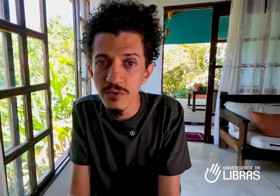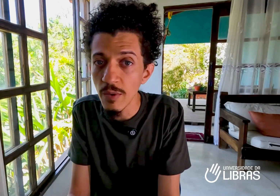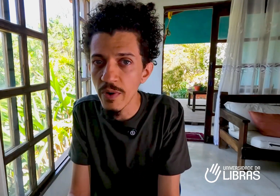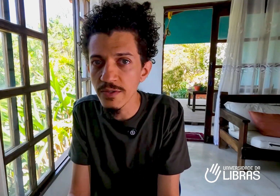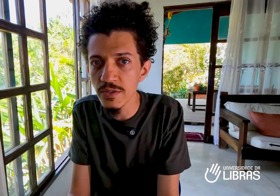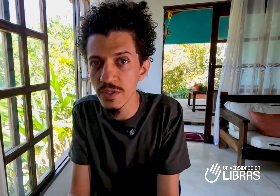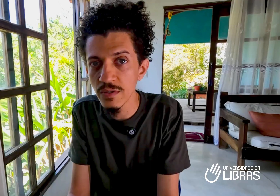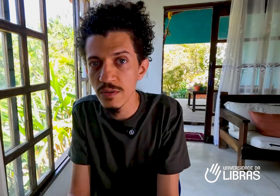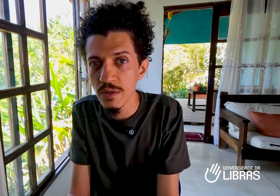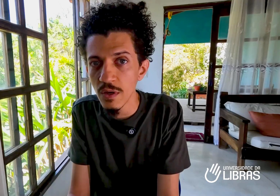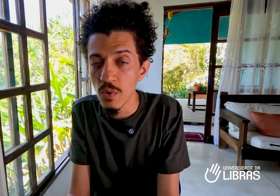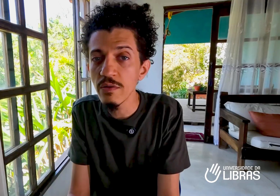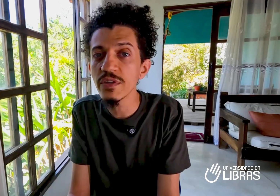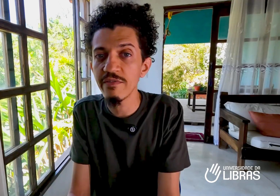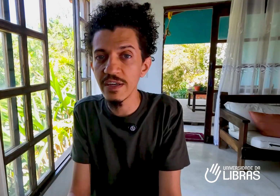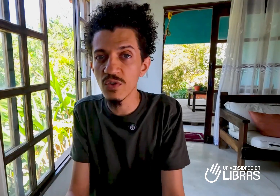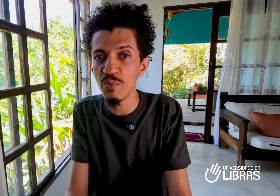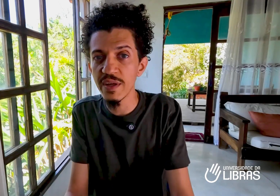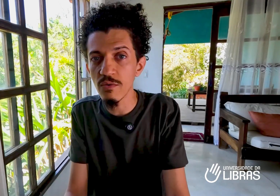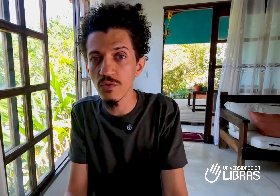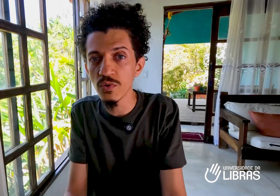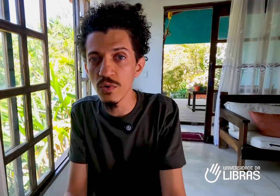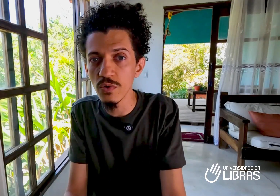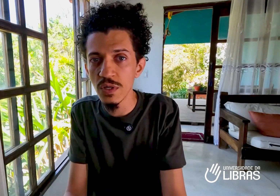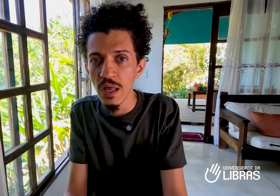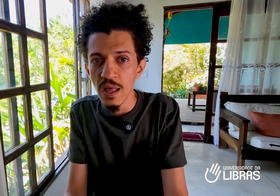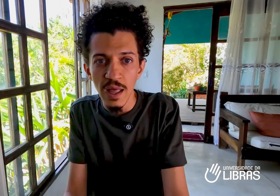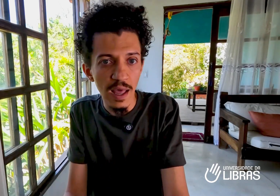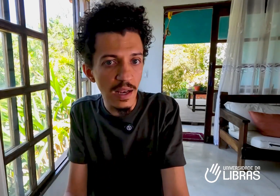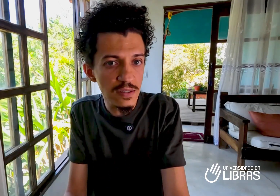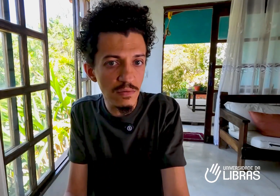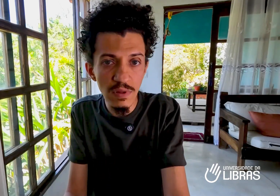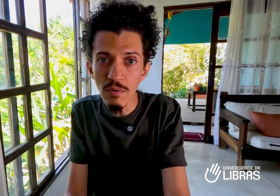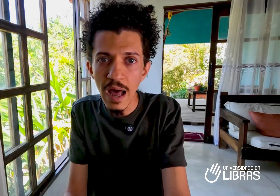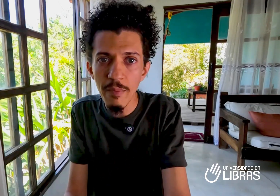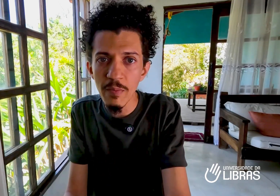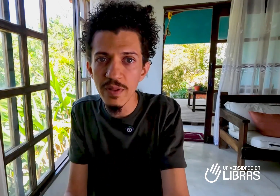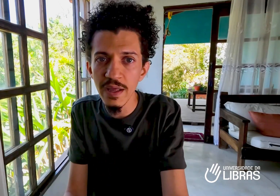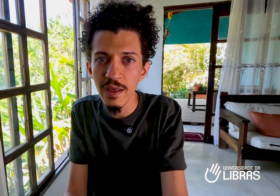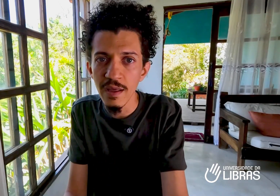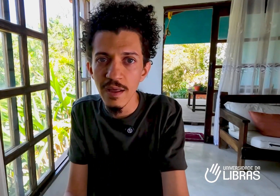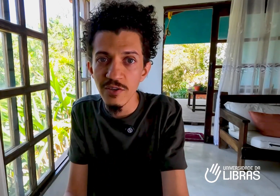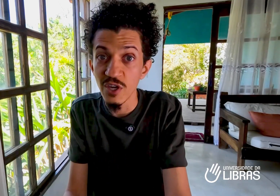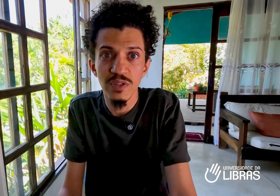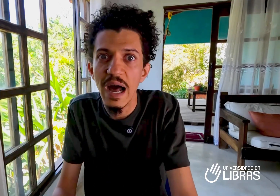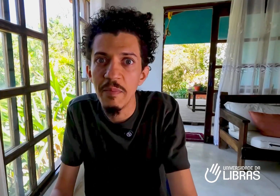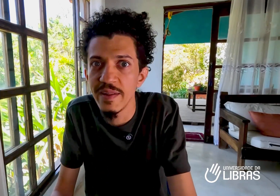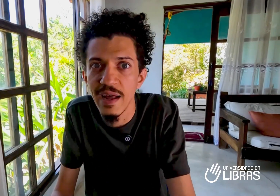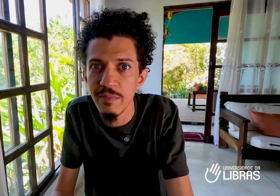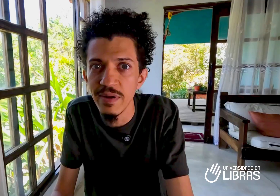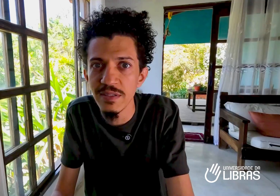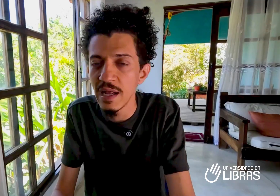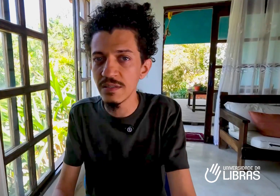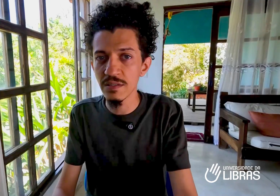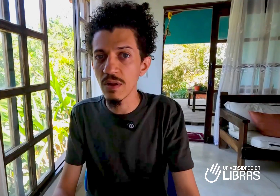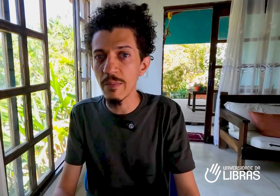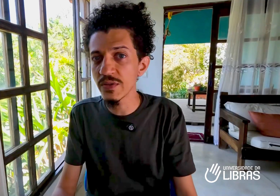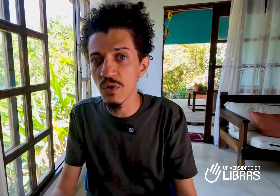por causa disso. Quando você vai se comunicar com surdos, eles não estão lá para poder te ajudar a aprender a Libras. Eles estão lá para se comunicar